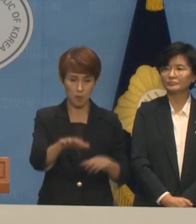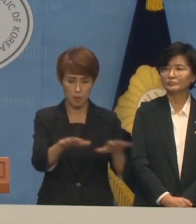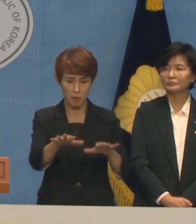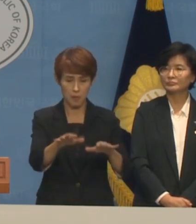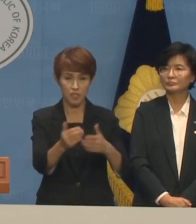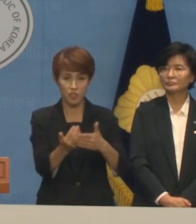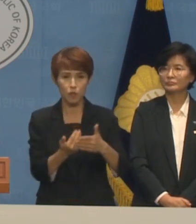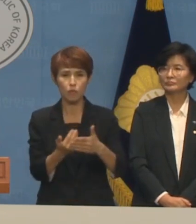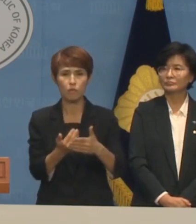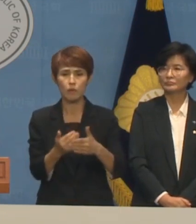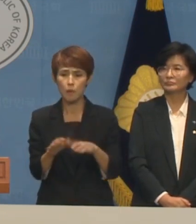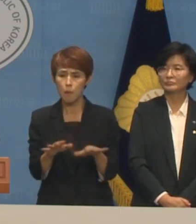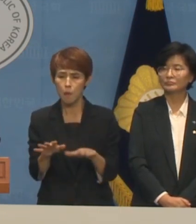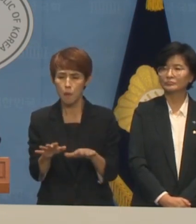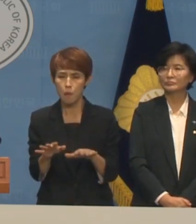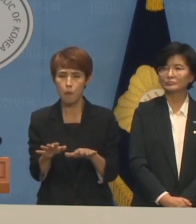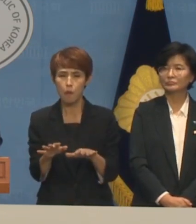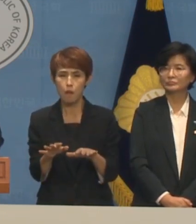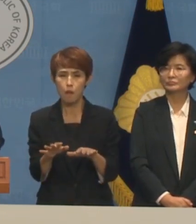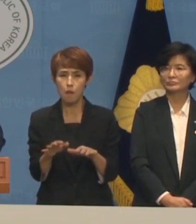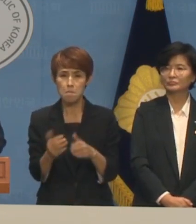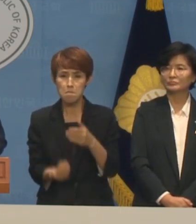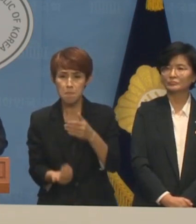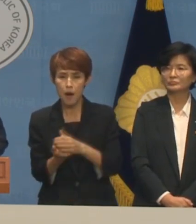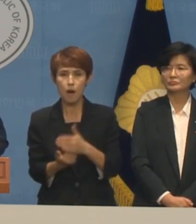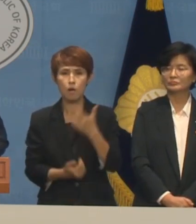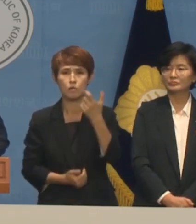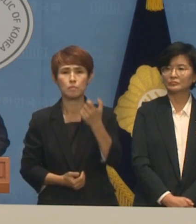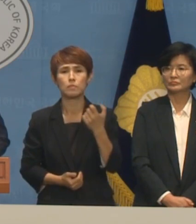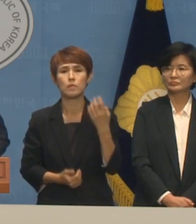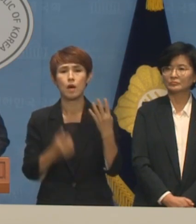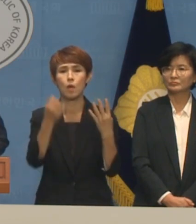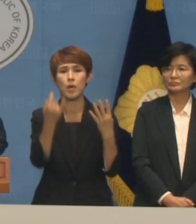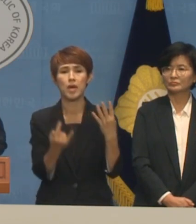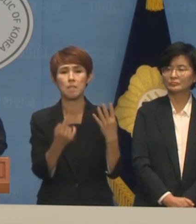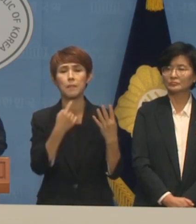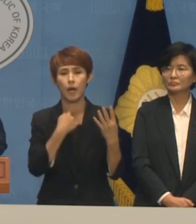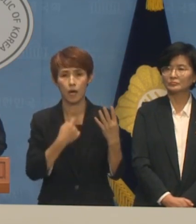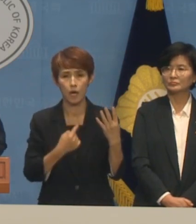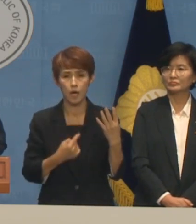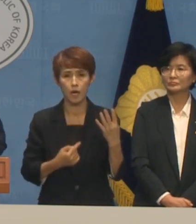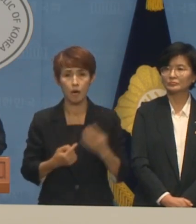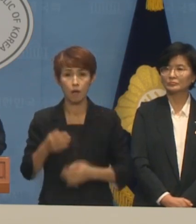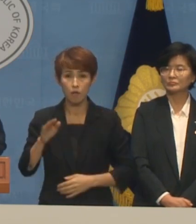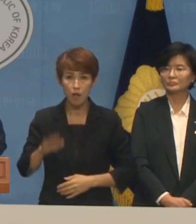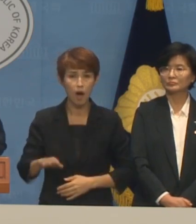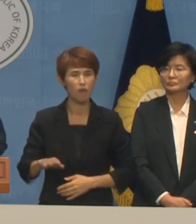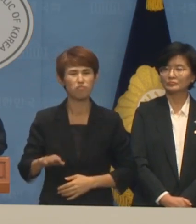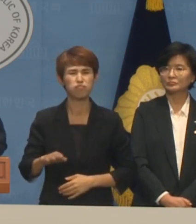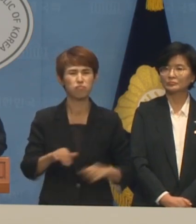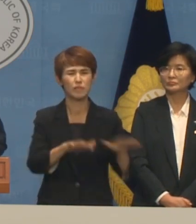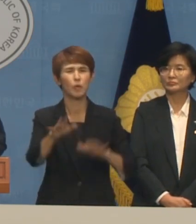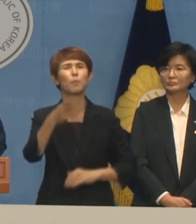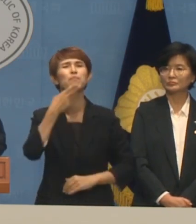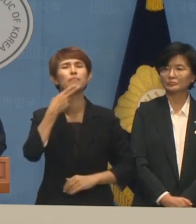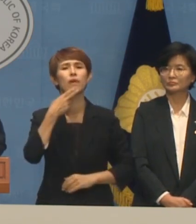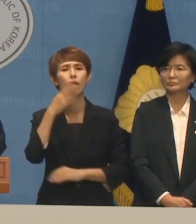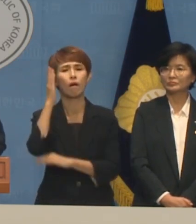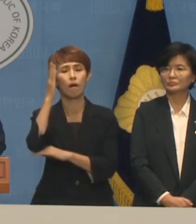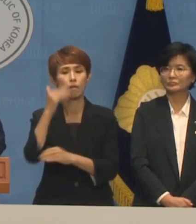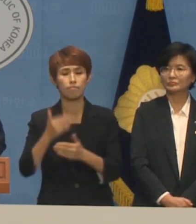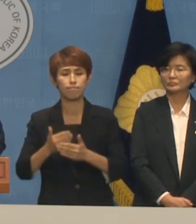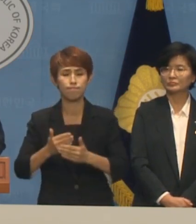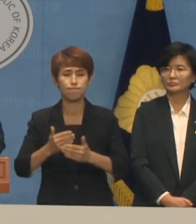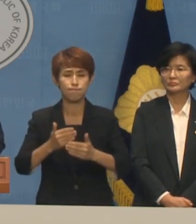약 64회 정도가 발생했는데도 전혀 그럴 일 없다라고 하며 진행했던